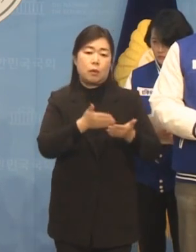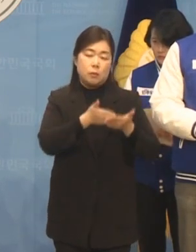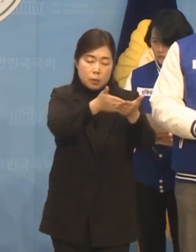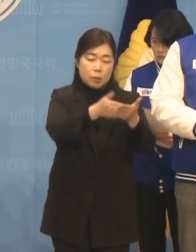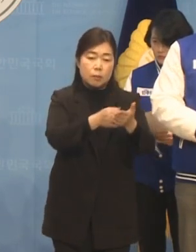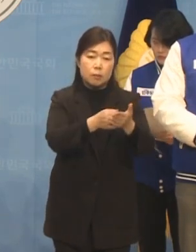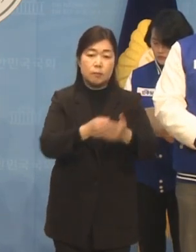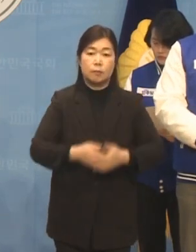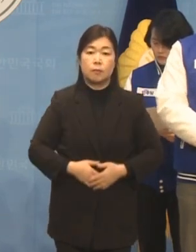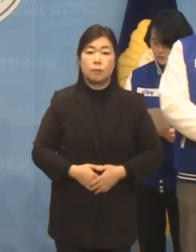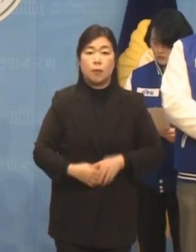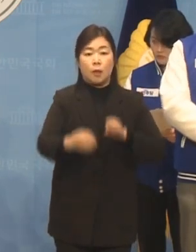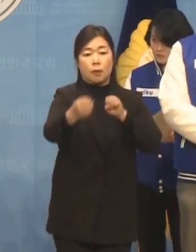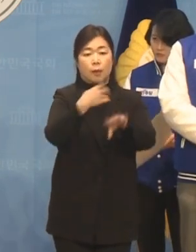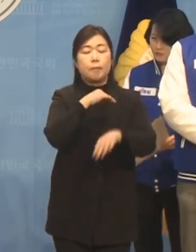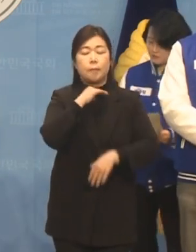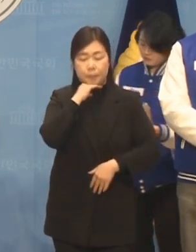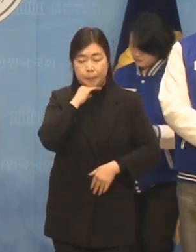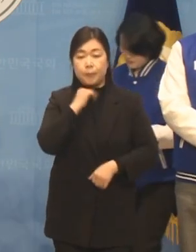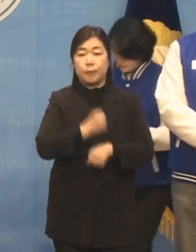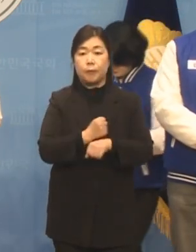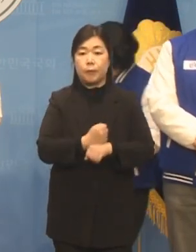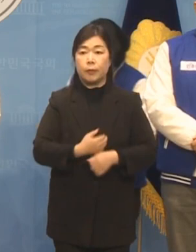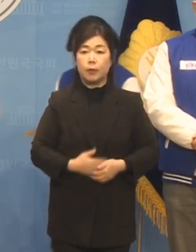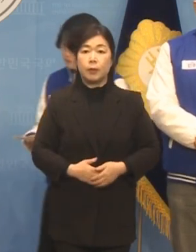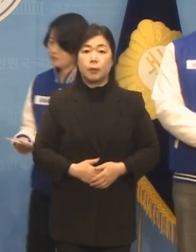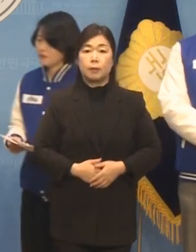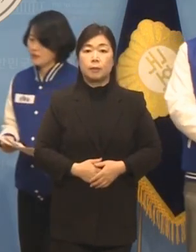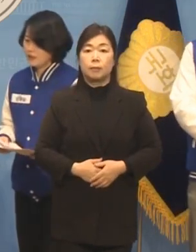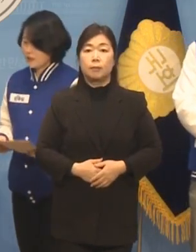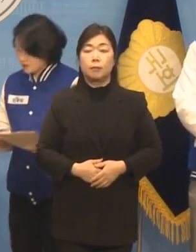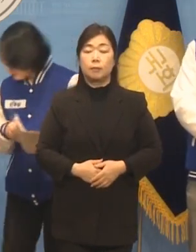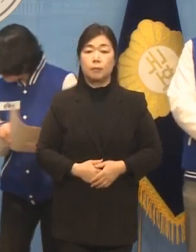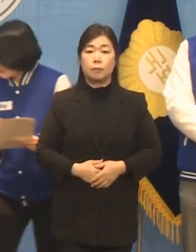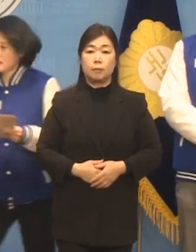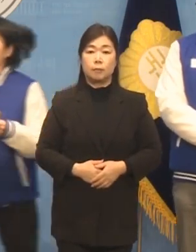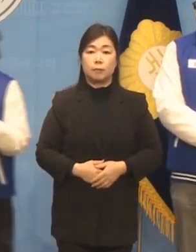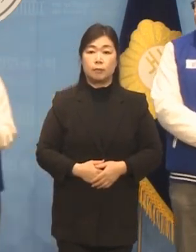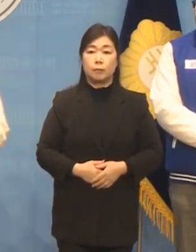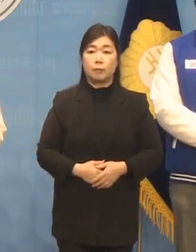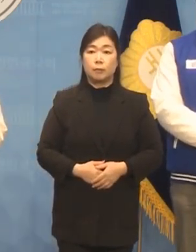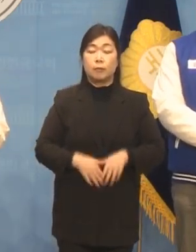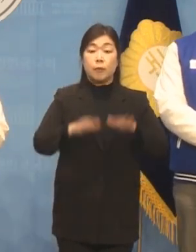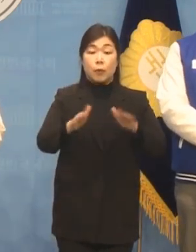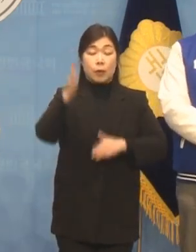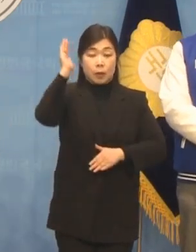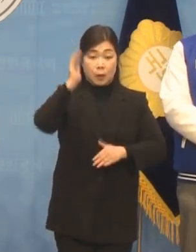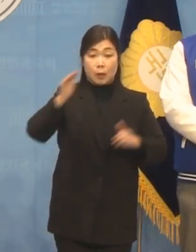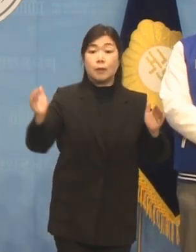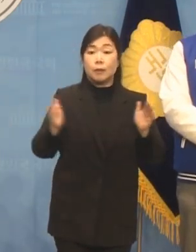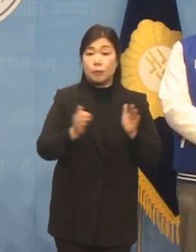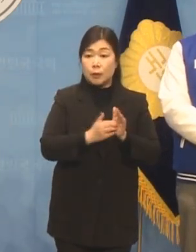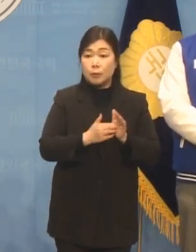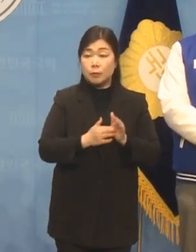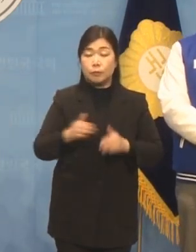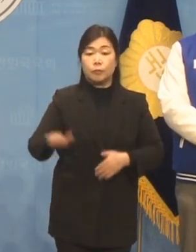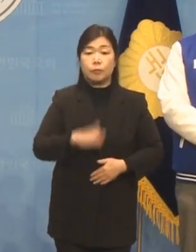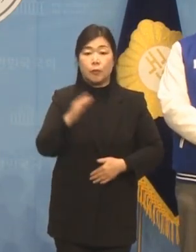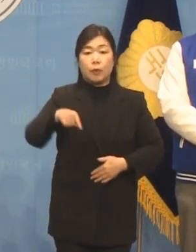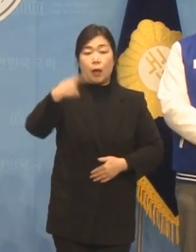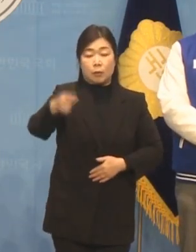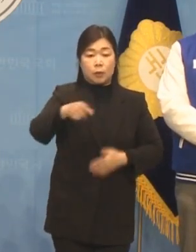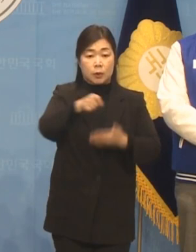제안드리겠습니다. 화답을 기대하겠습니다. 감사합니다. 예, 이상 오늘 기자회견 마치고요. 저희